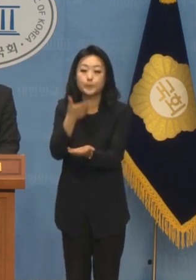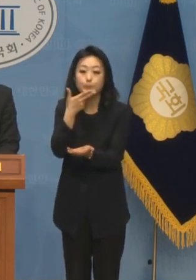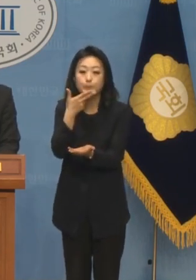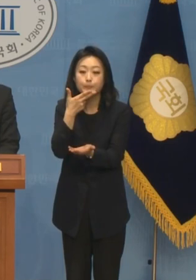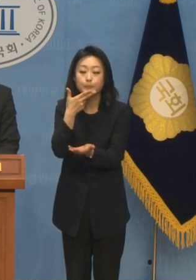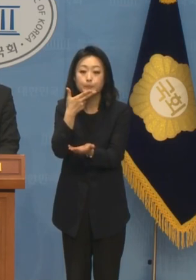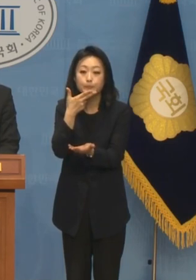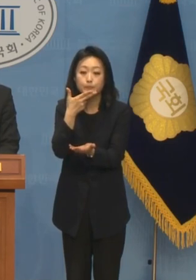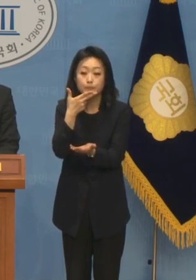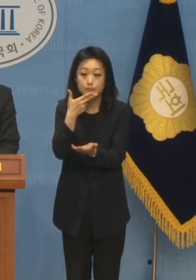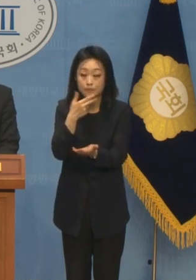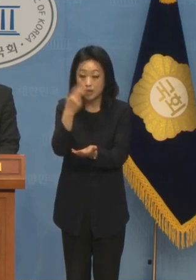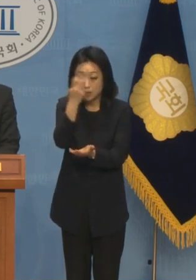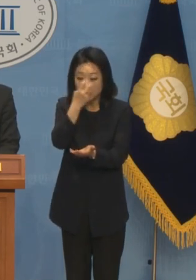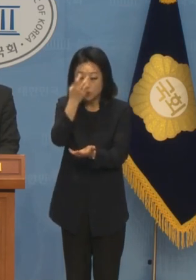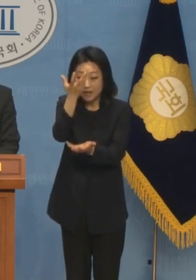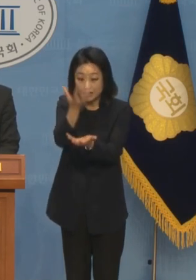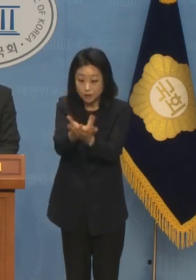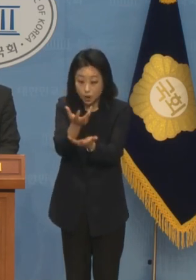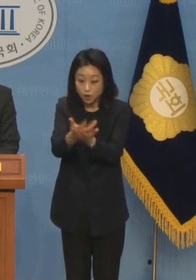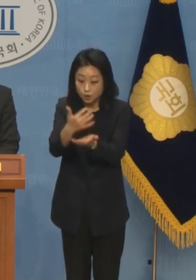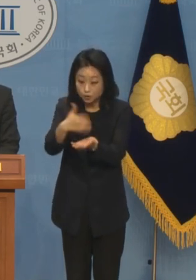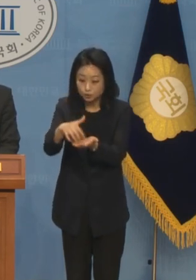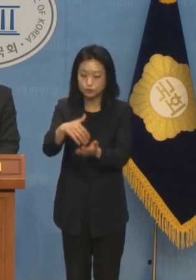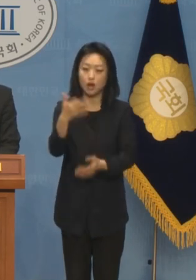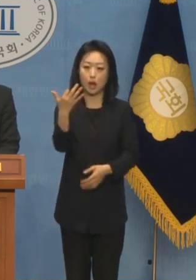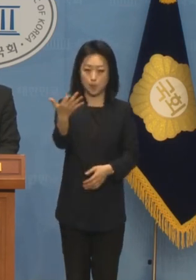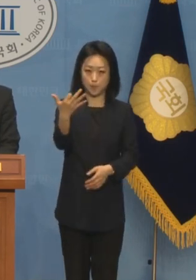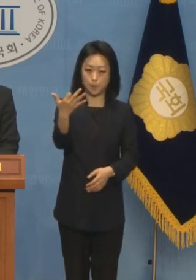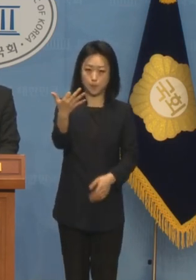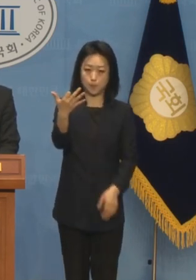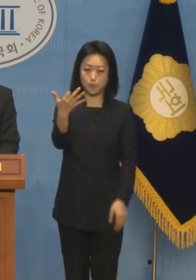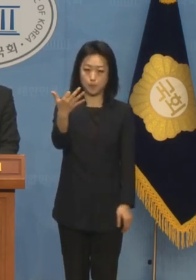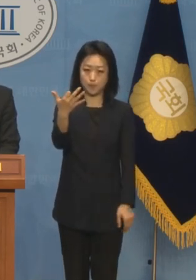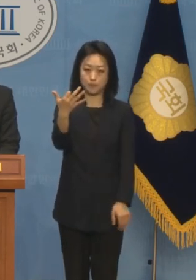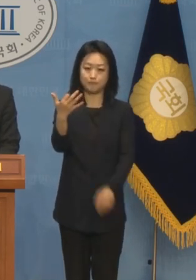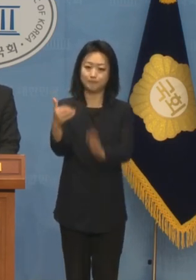단 19차례만 조서 기록을 남겼습니다.